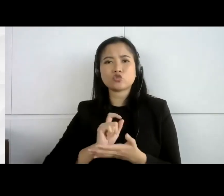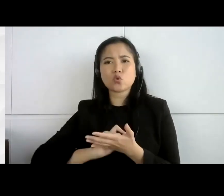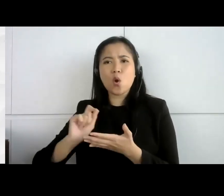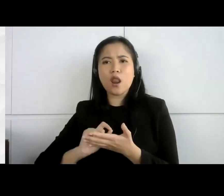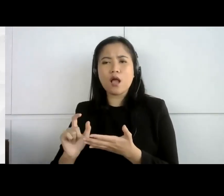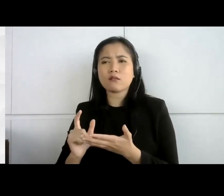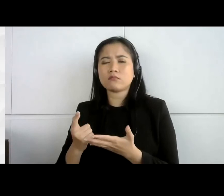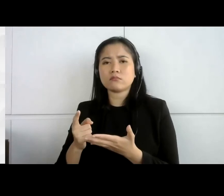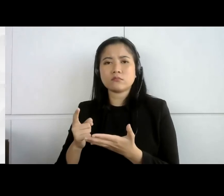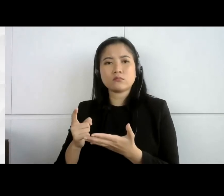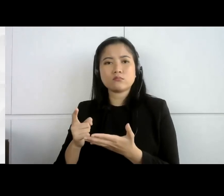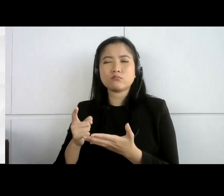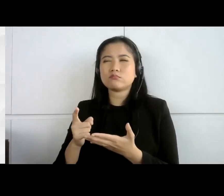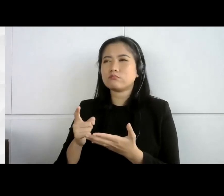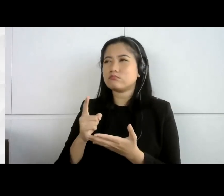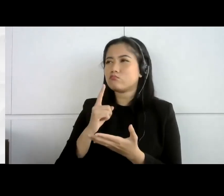perlu